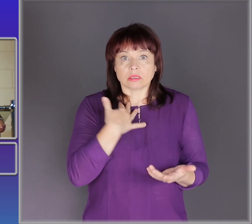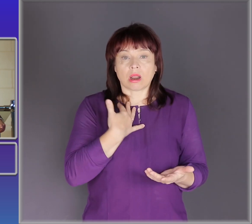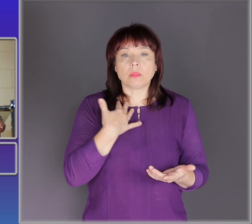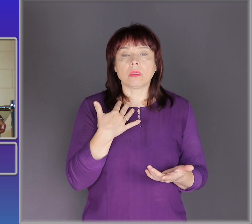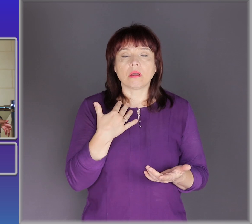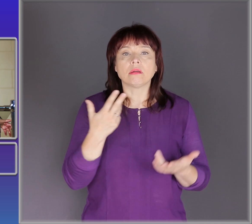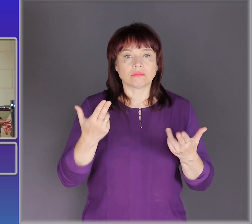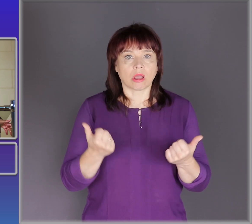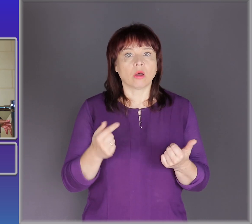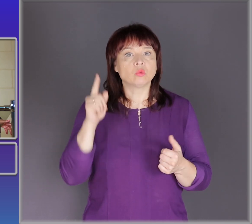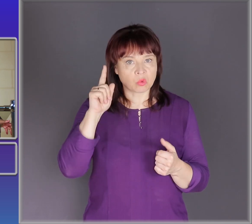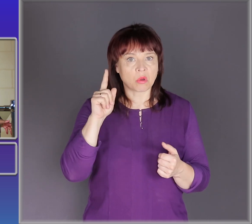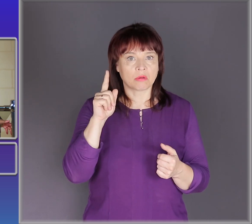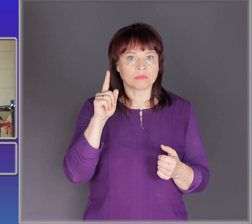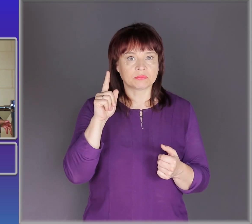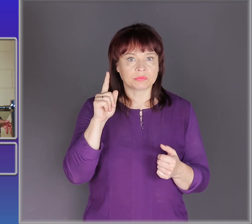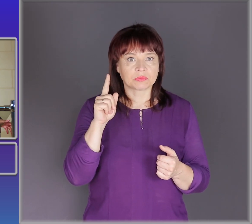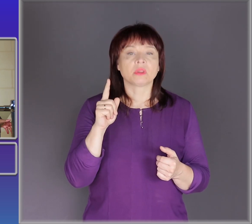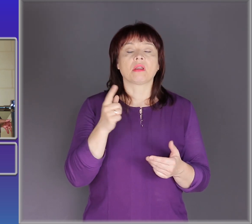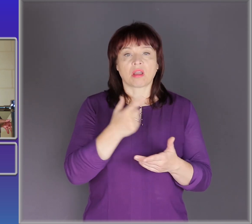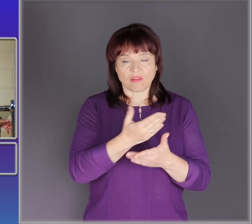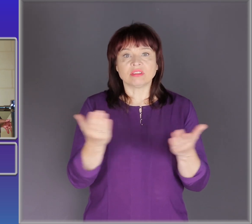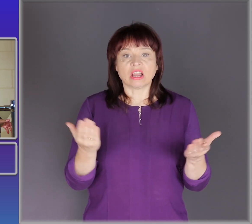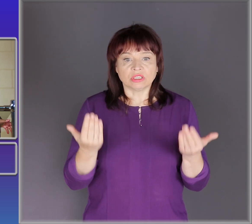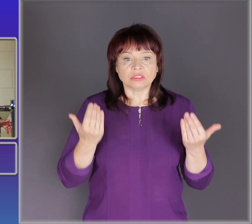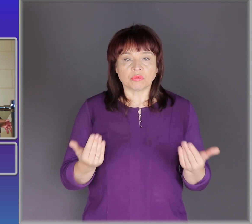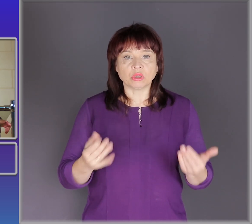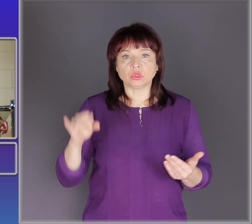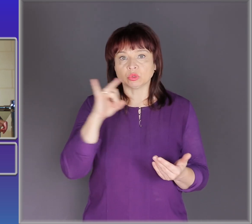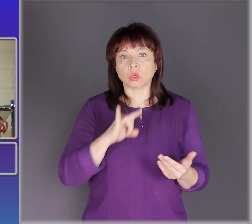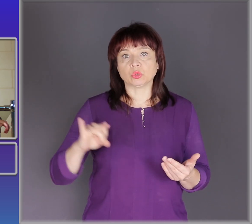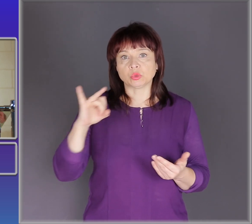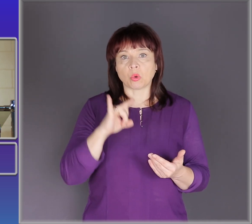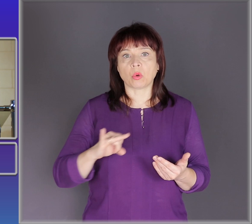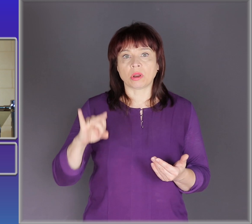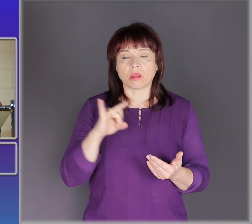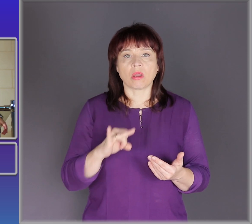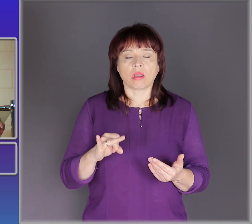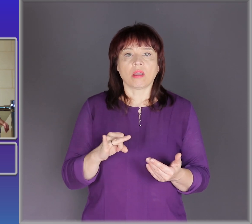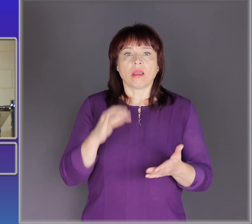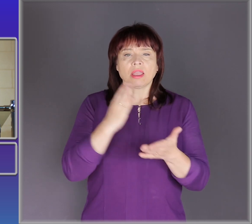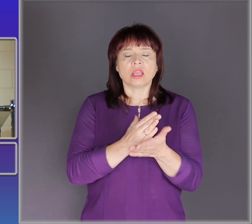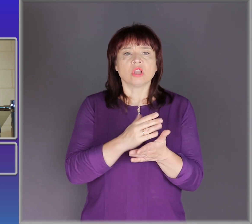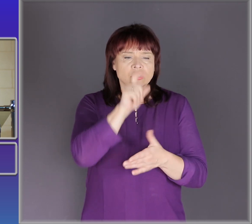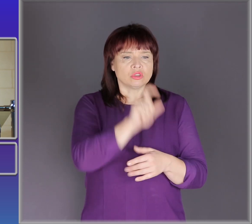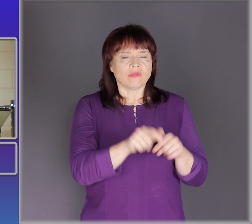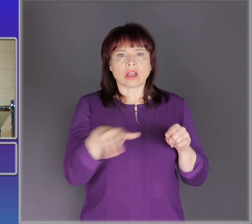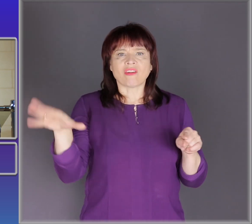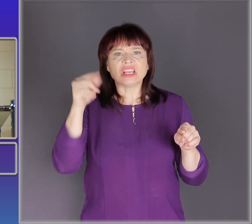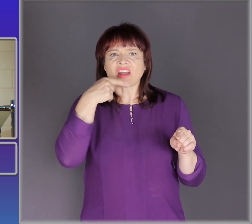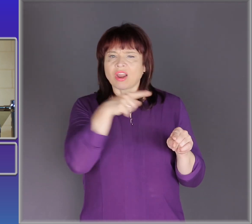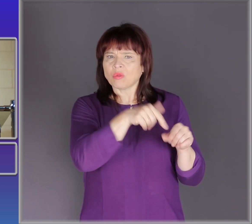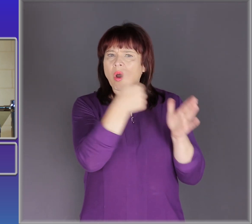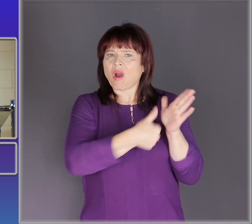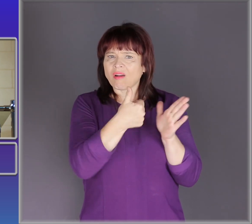конечно же но в нашей истории тоже есть человек которого некоторые протестанты думаю тут такое классно